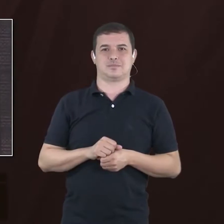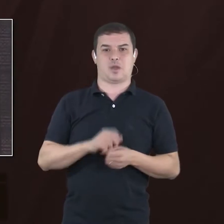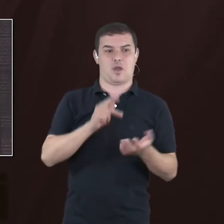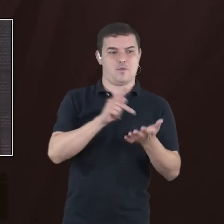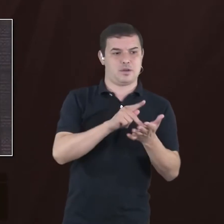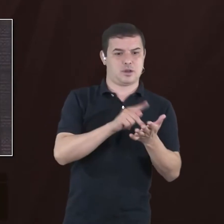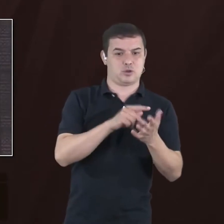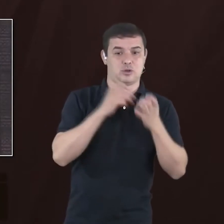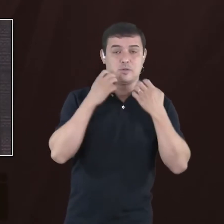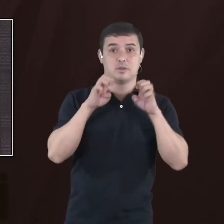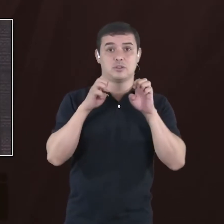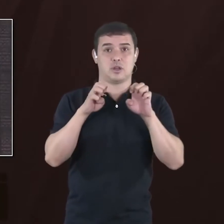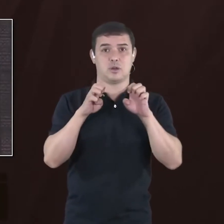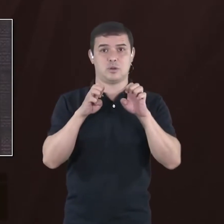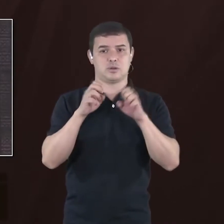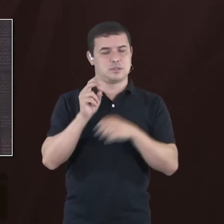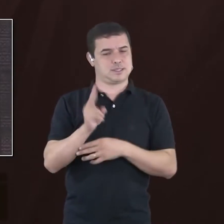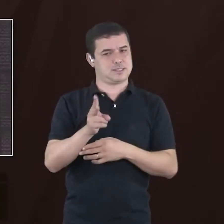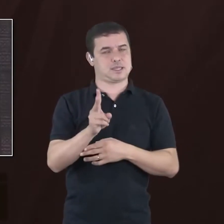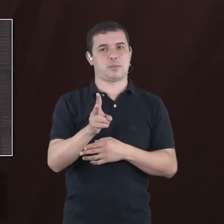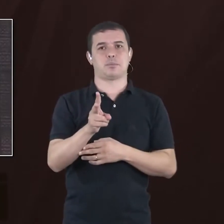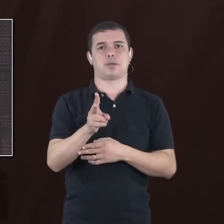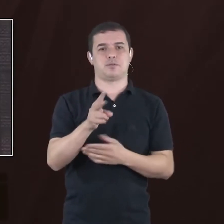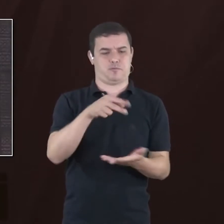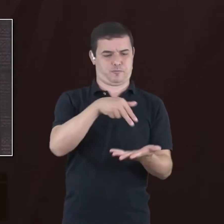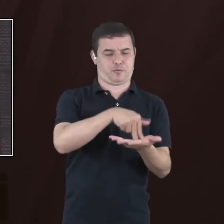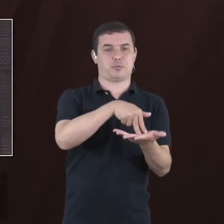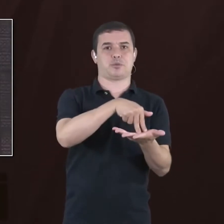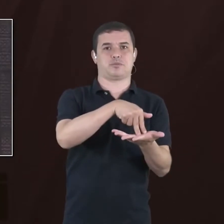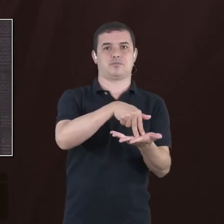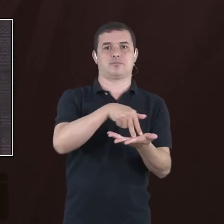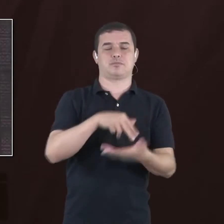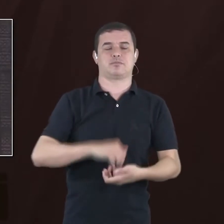Jesus, onde estou?